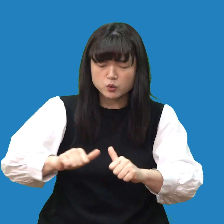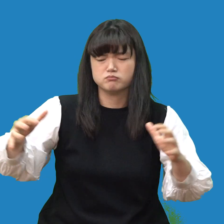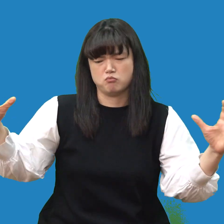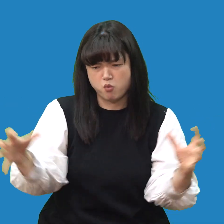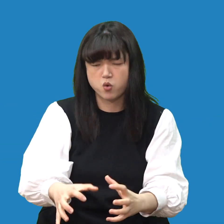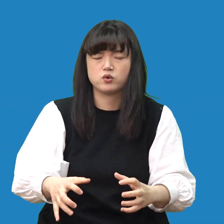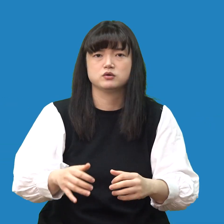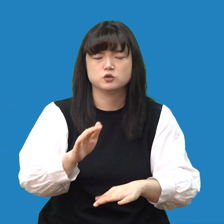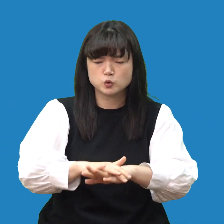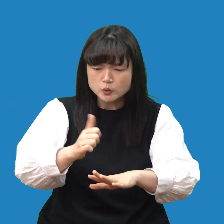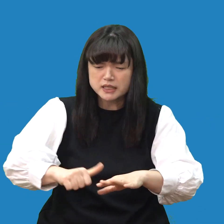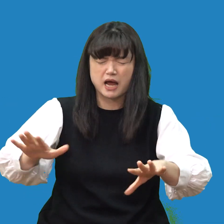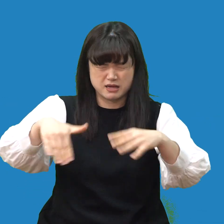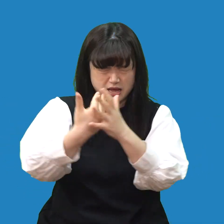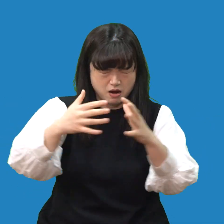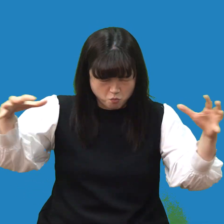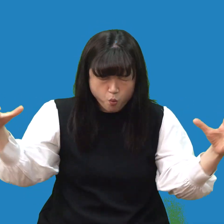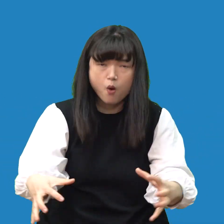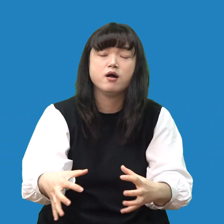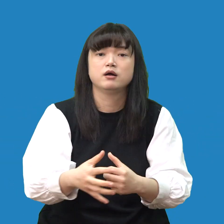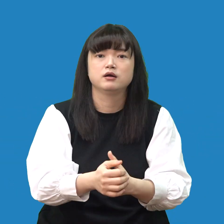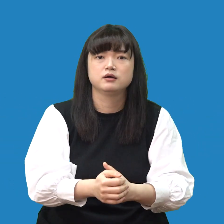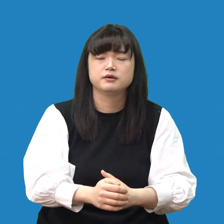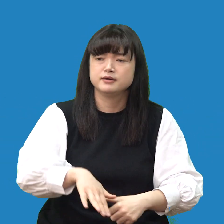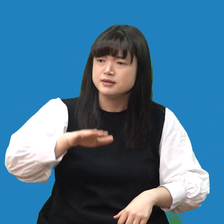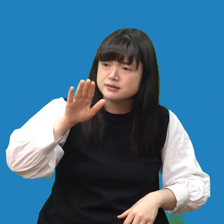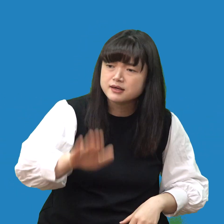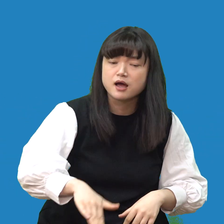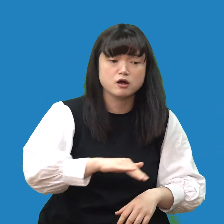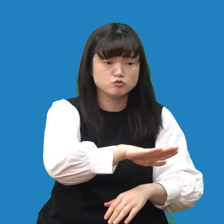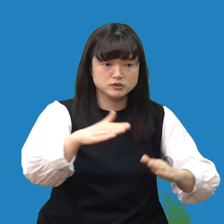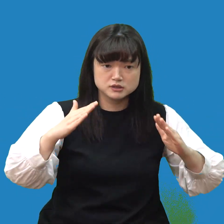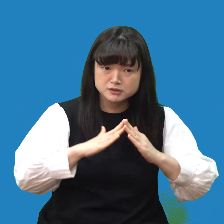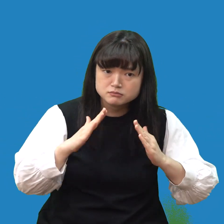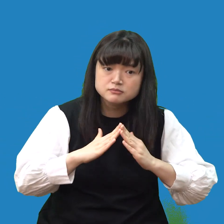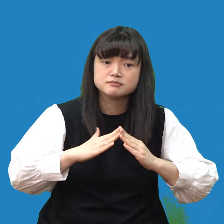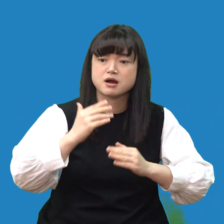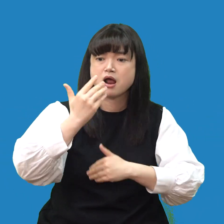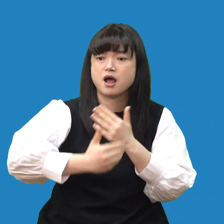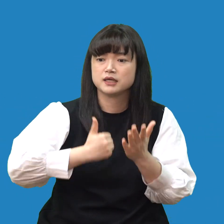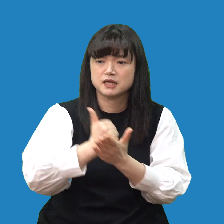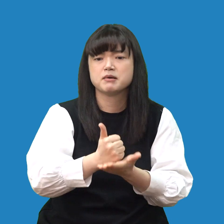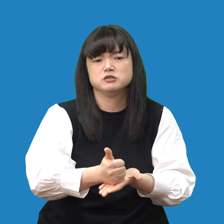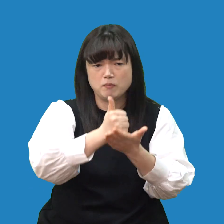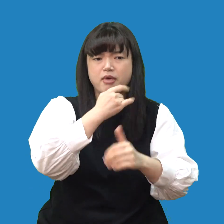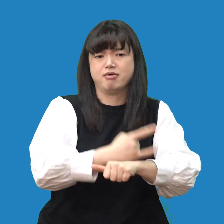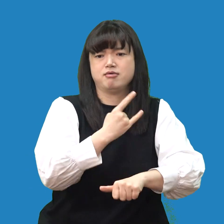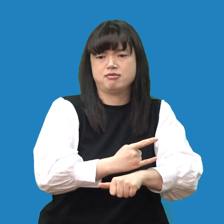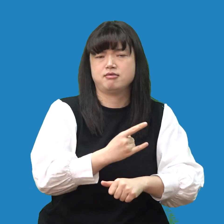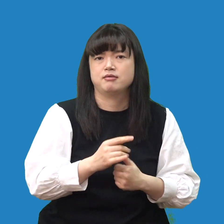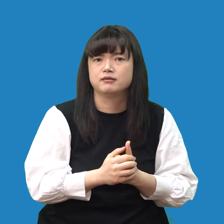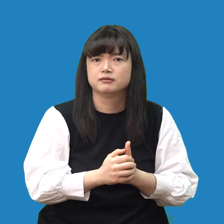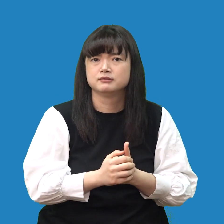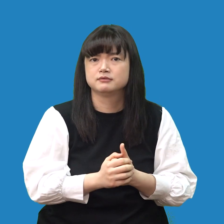모으십시오. 손주들까지 모으십시오. 야, 이제 우리 집은 하나님만 섬길 것이다.